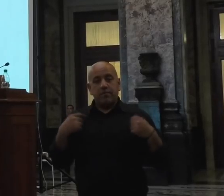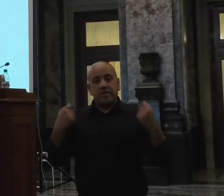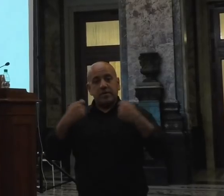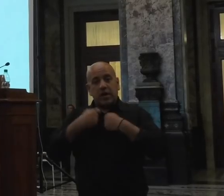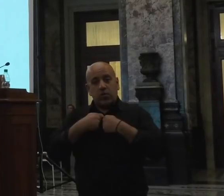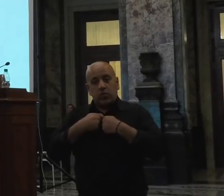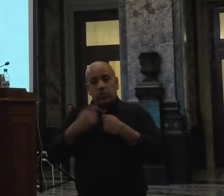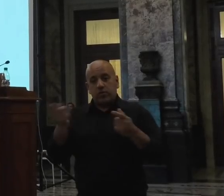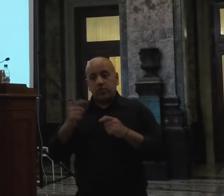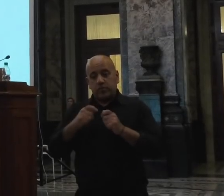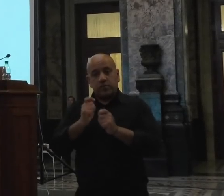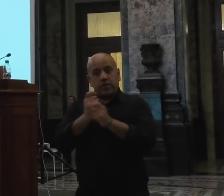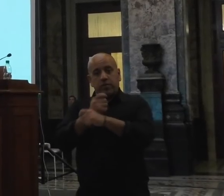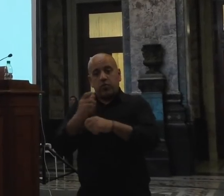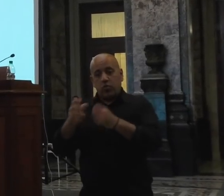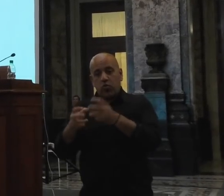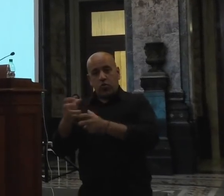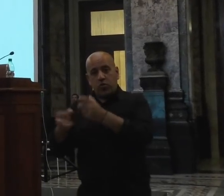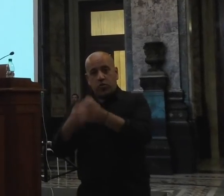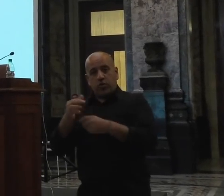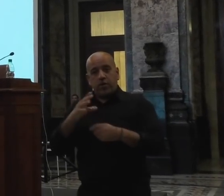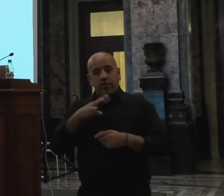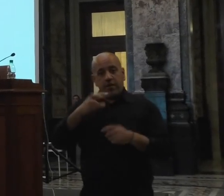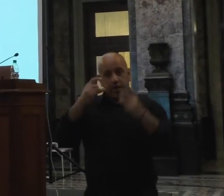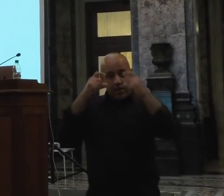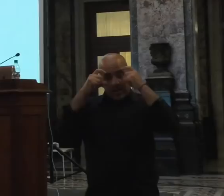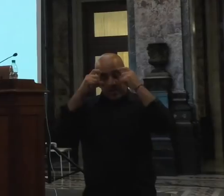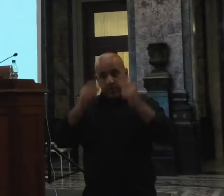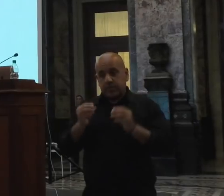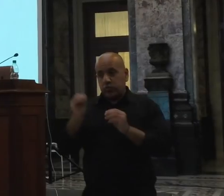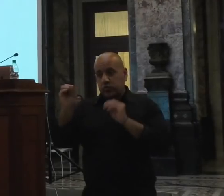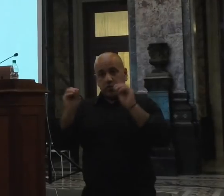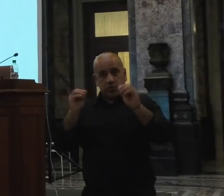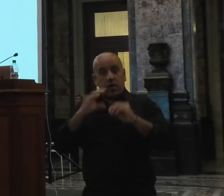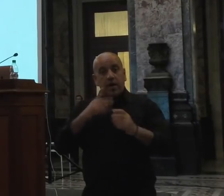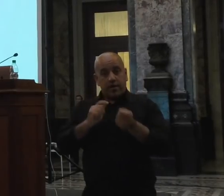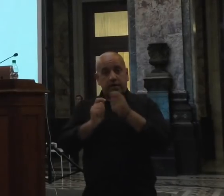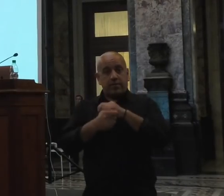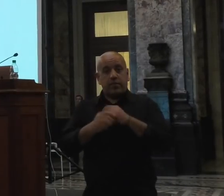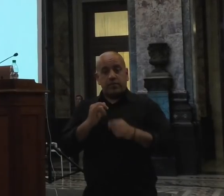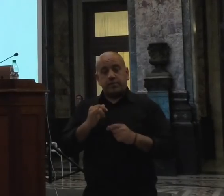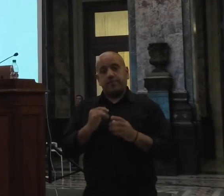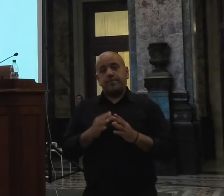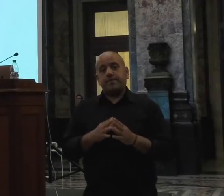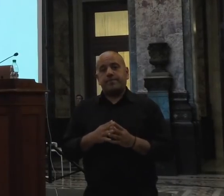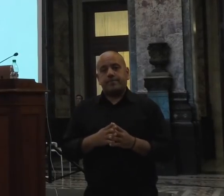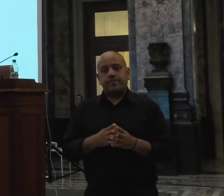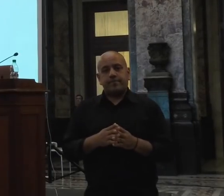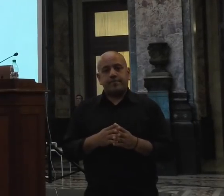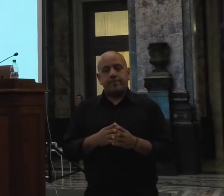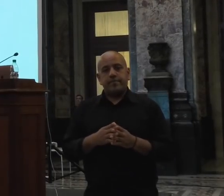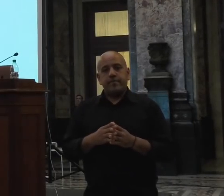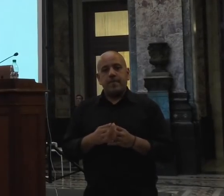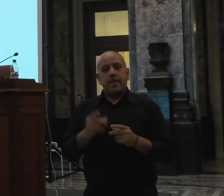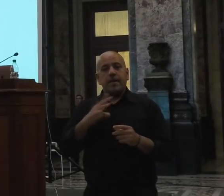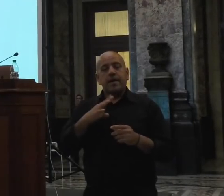color, había lentes que se pusieron y se quitaron. Hay cambios muy pronunciados, como ese